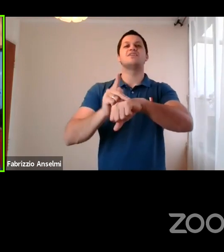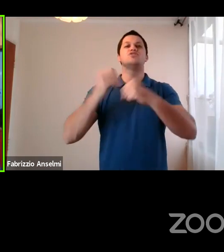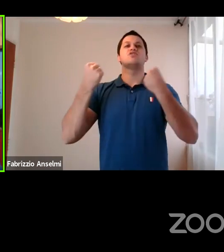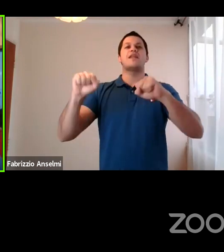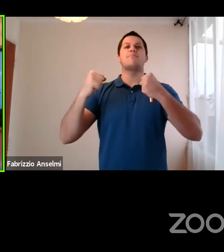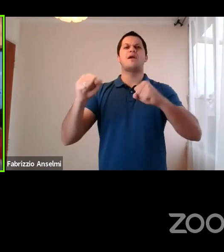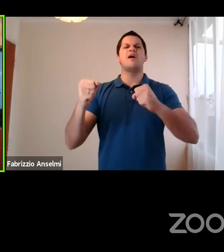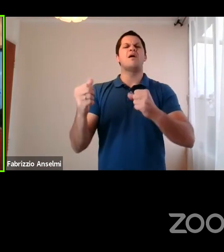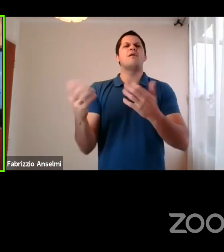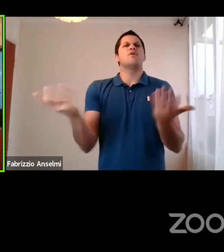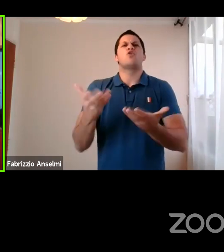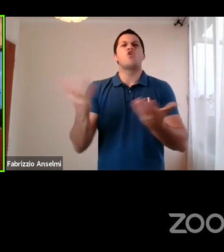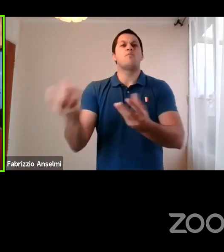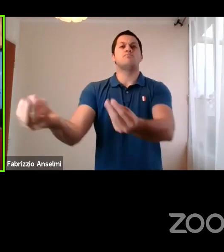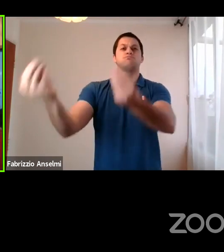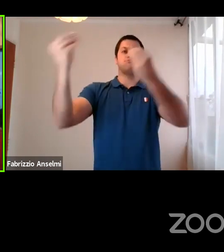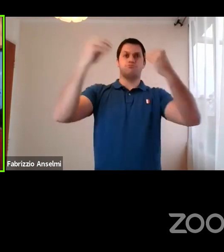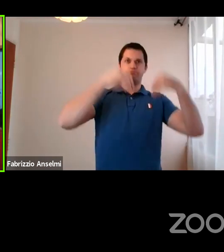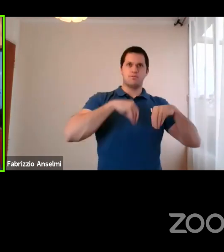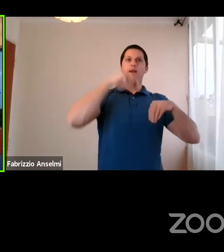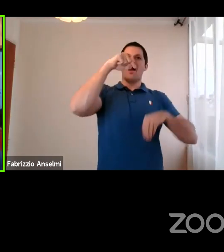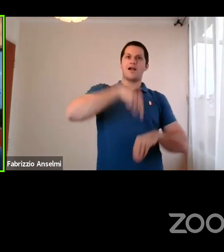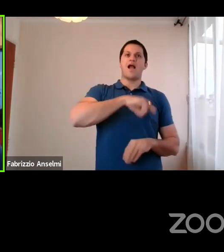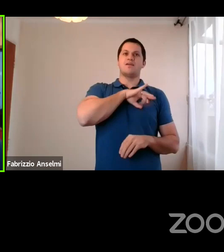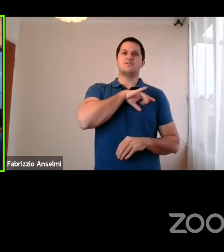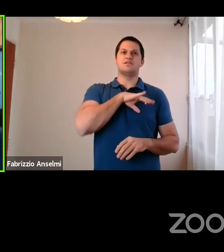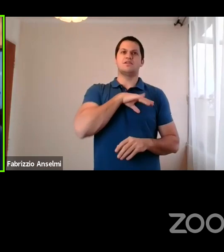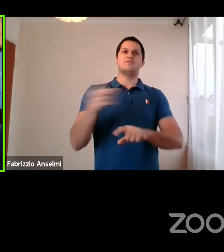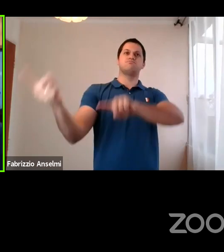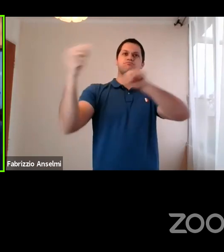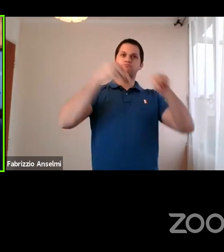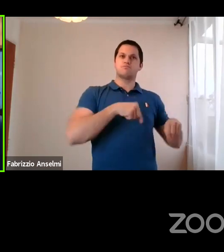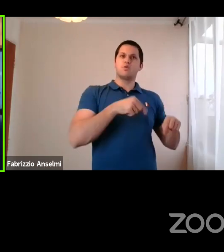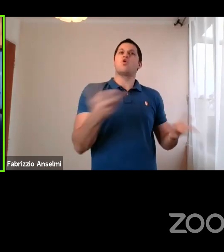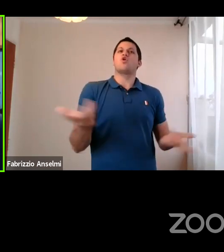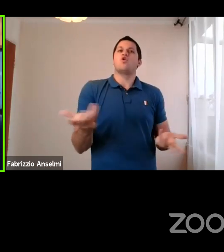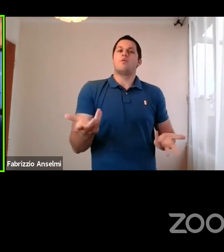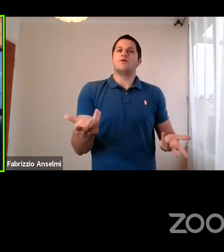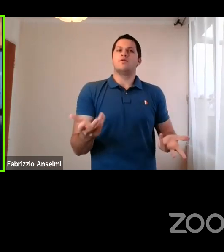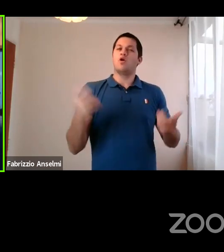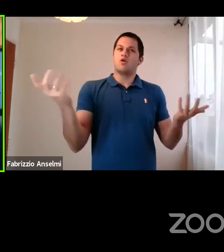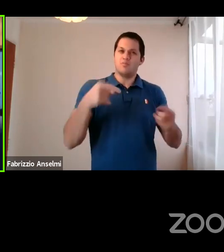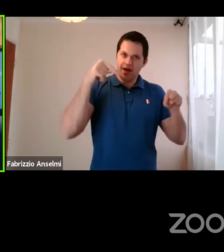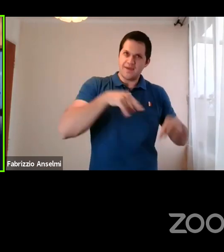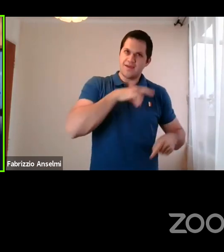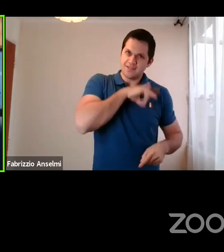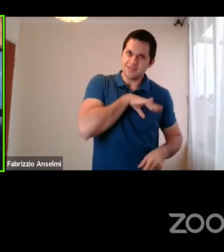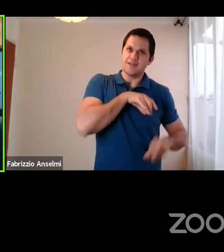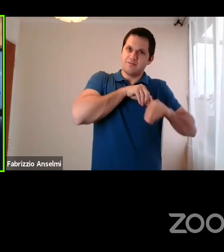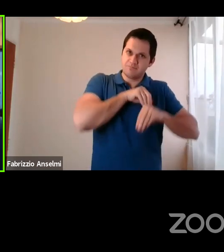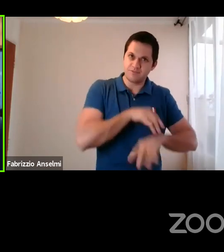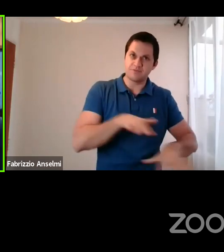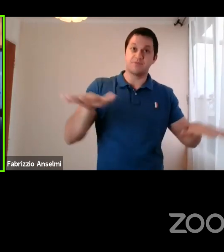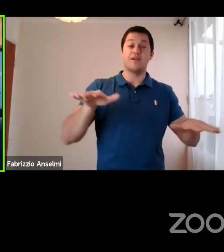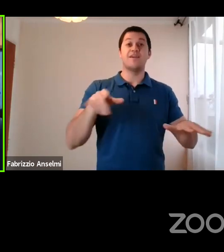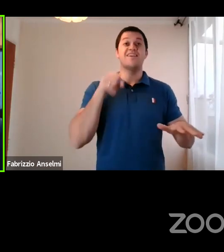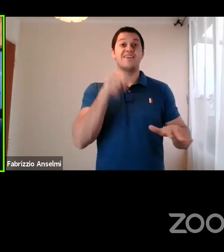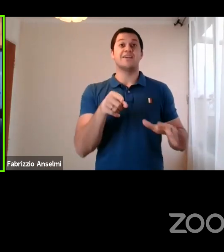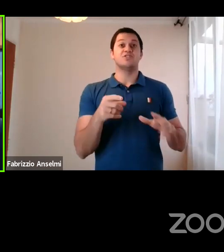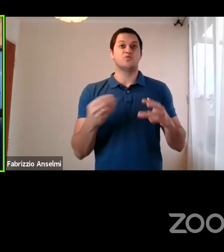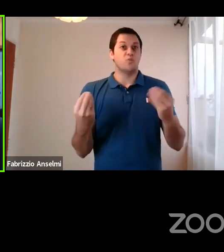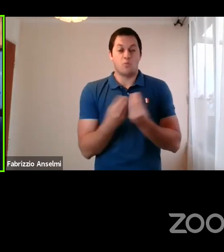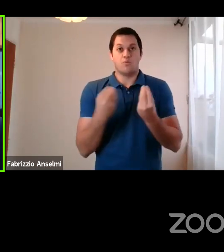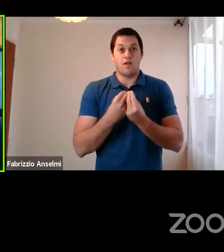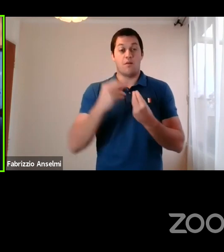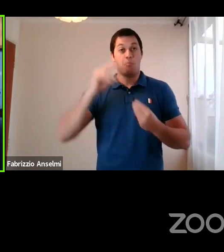este nombre se permeó a nuestra realidad? Y en eso, y eso puede ser una novedad, yo por lo menos no lo había